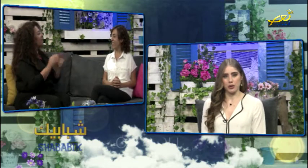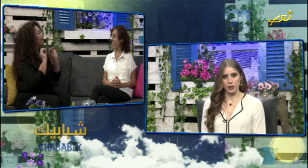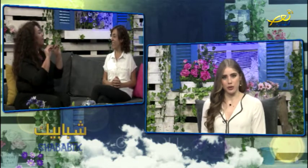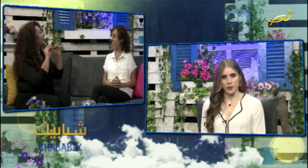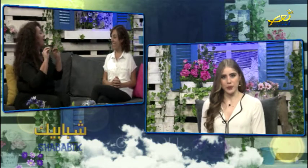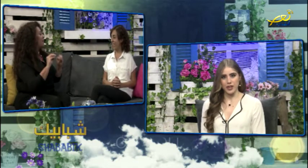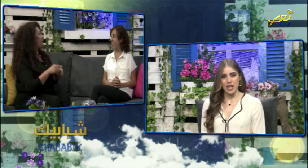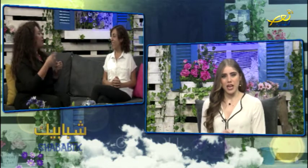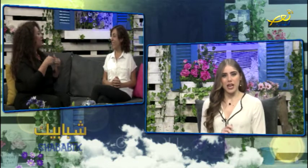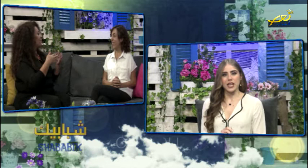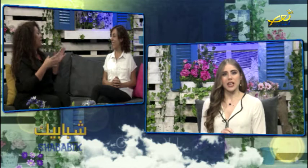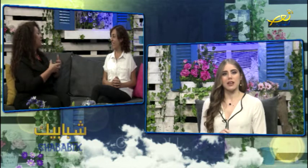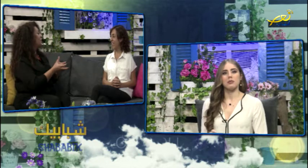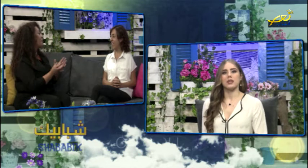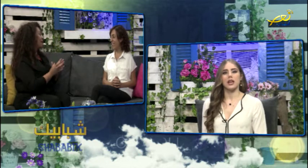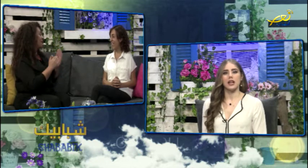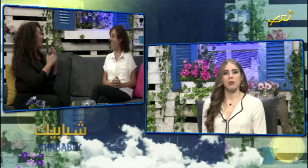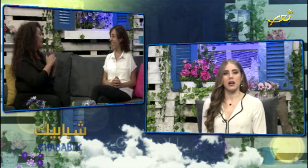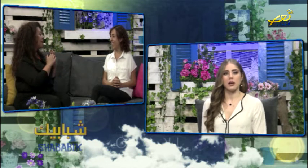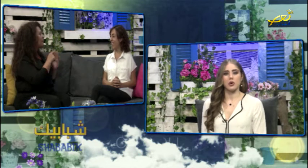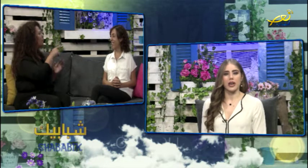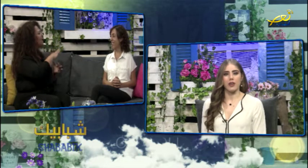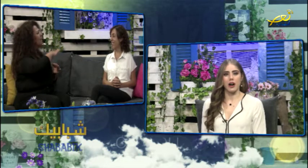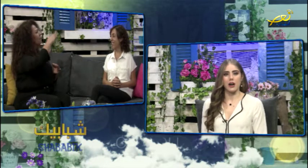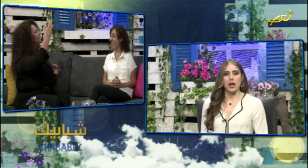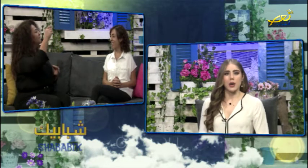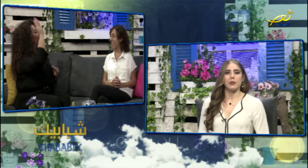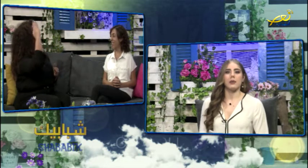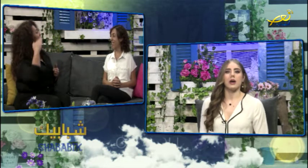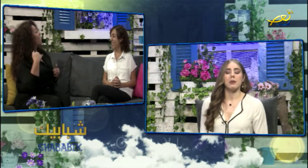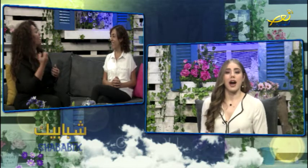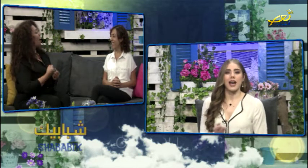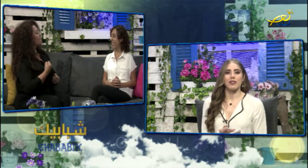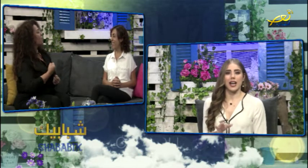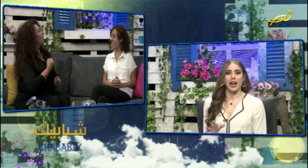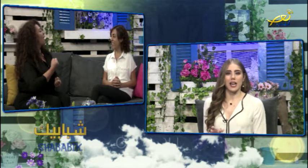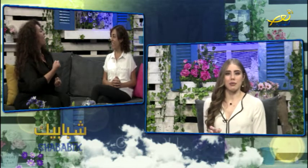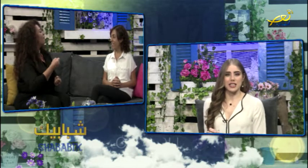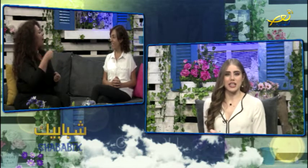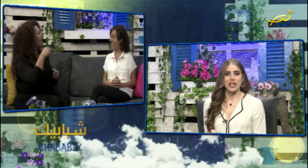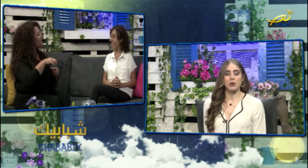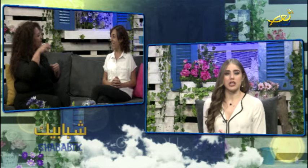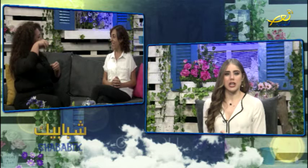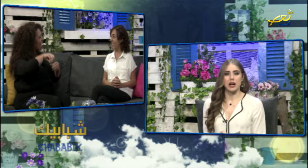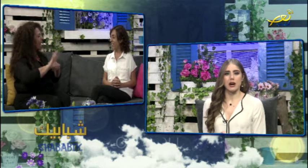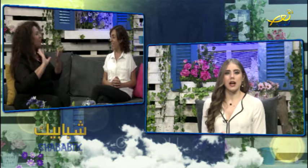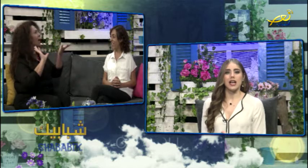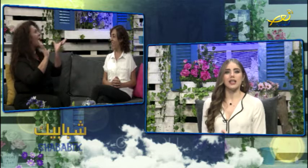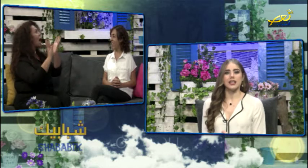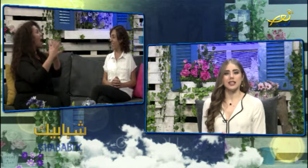والنطق. هي مثال المرأة المكافحة بمحافل هالعالم الكتيرة والشاقة، قدرت